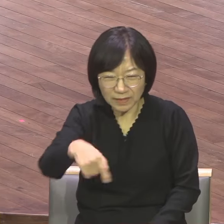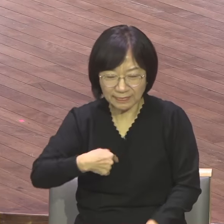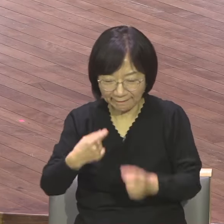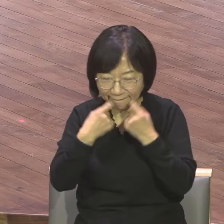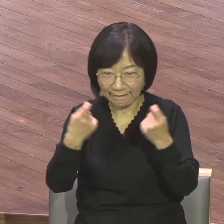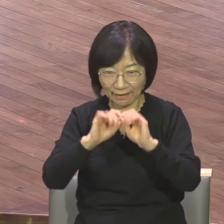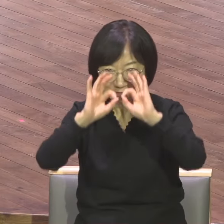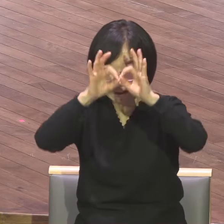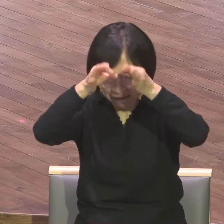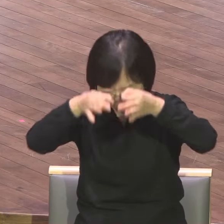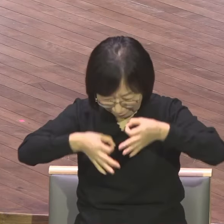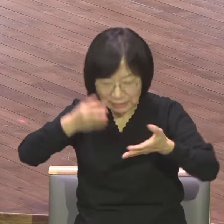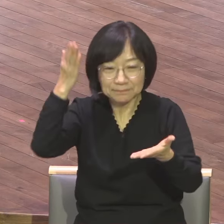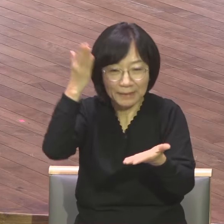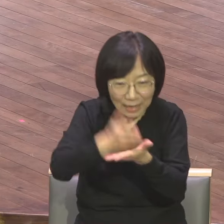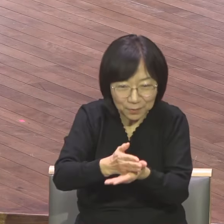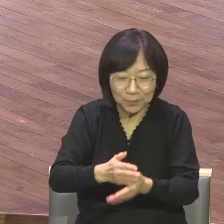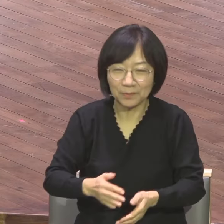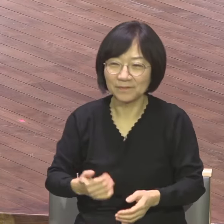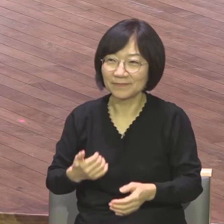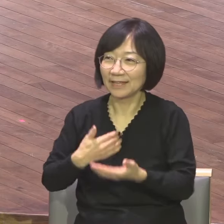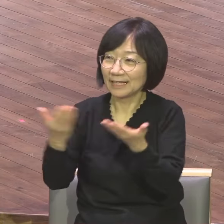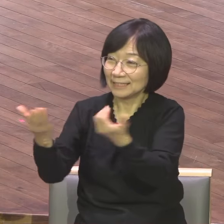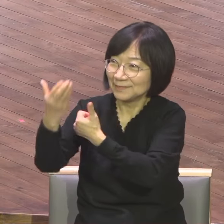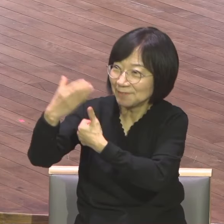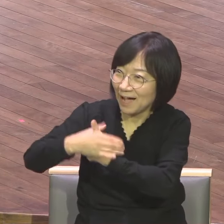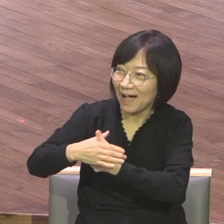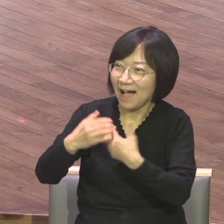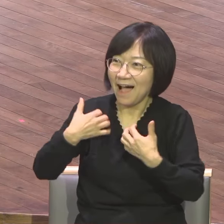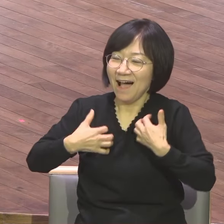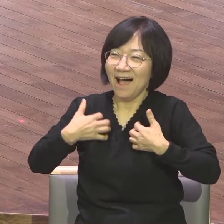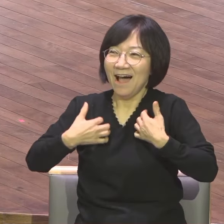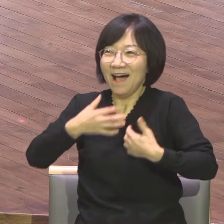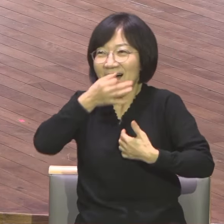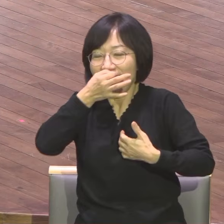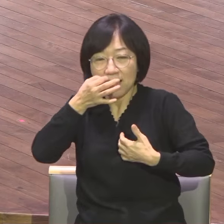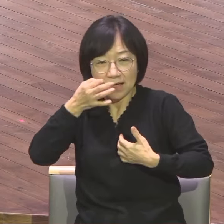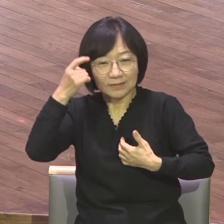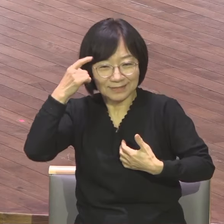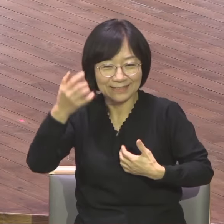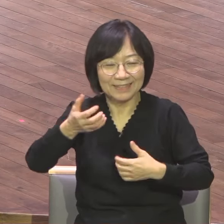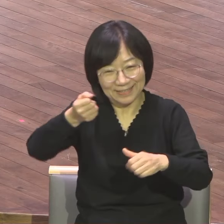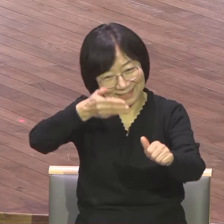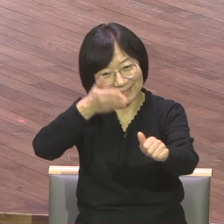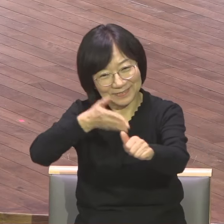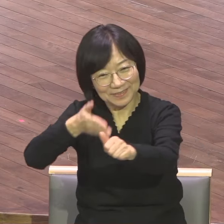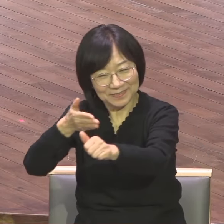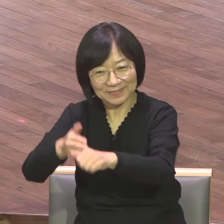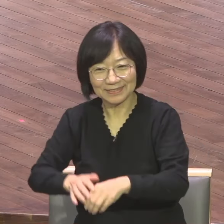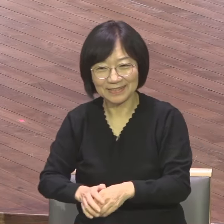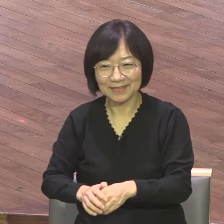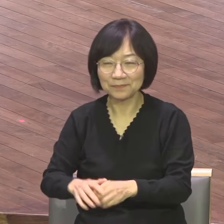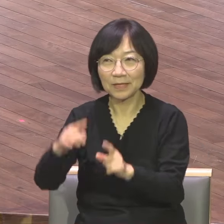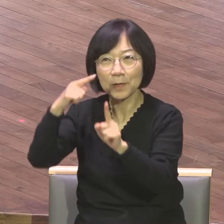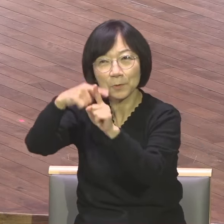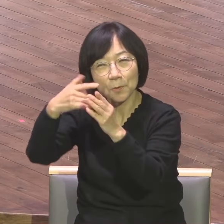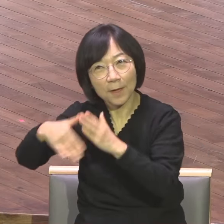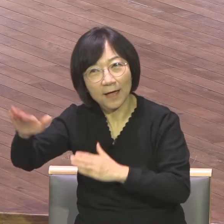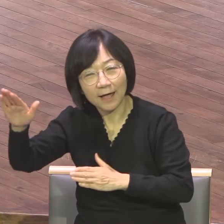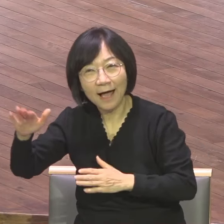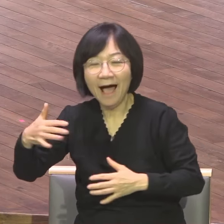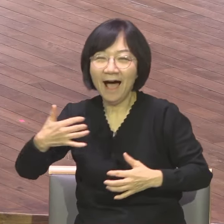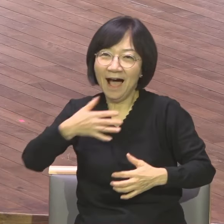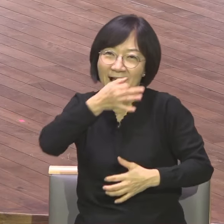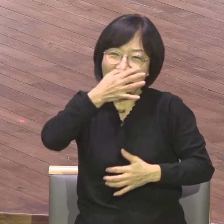직분 보시기 바랍니다. 하나님의 나라. 아멘. 신나는 게 막 교회만 생각하고 막 직분만 생각하면